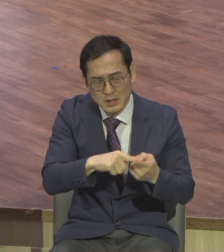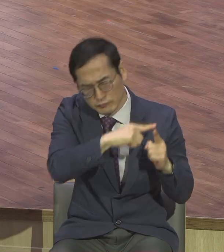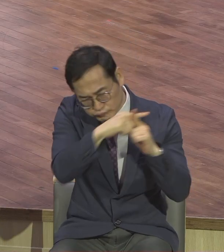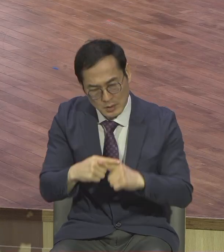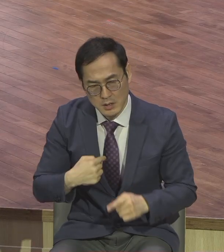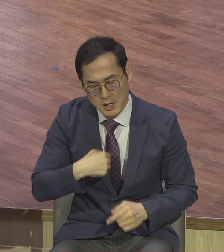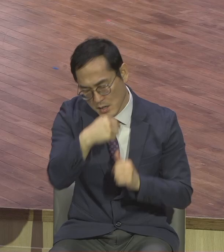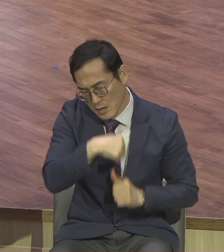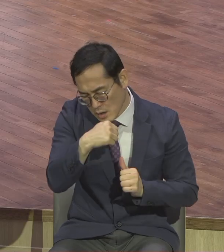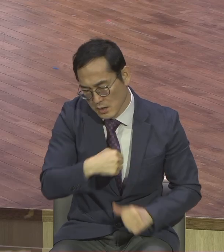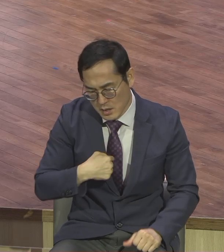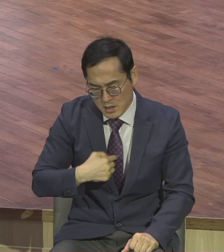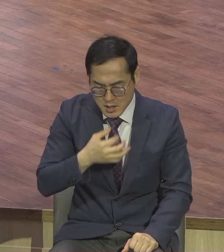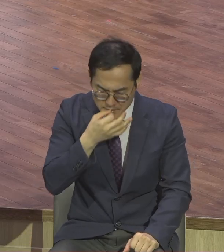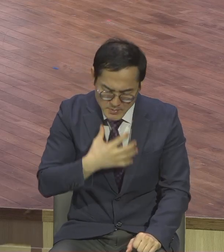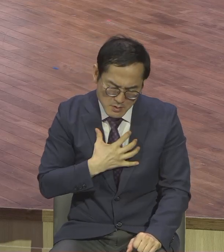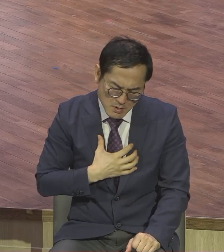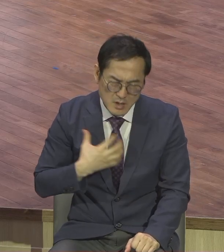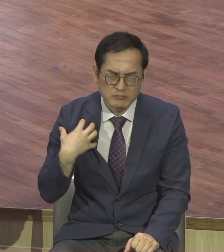복음하고 나니까